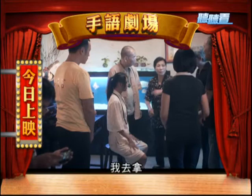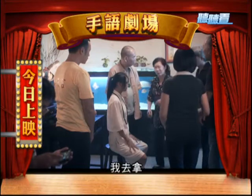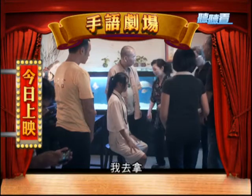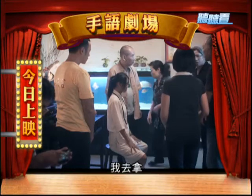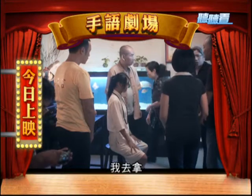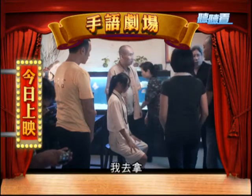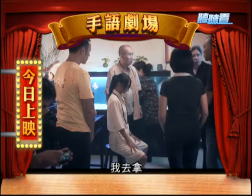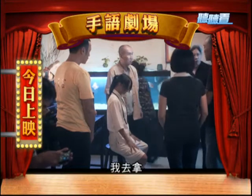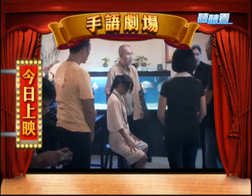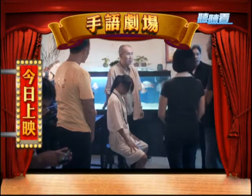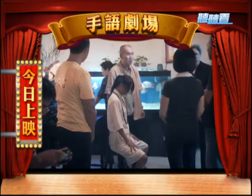嘞。